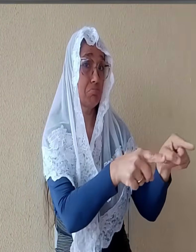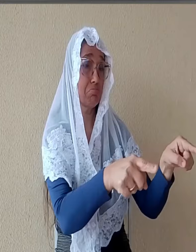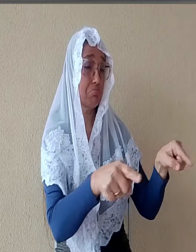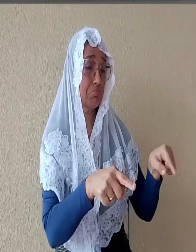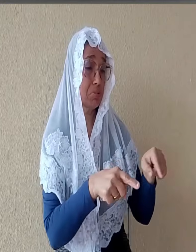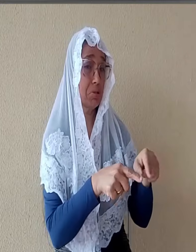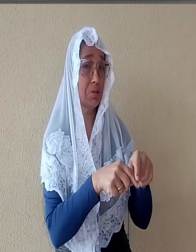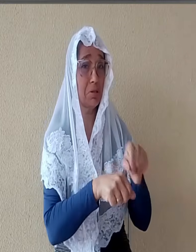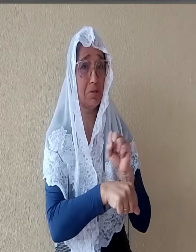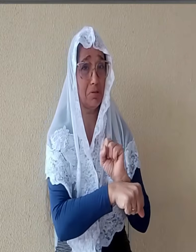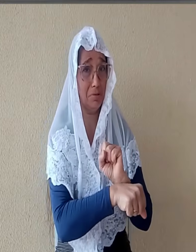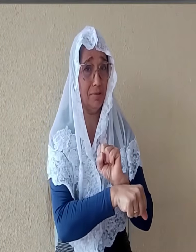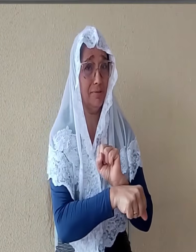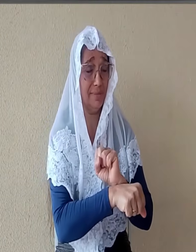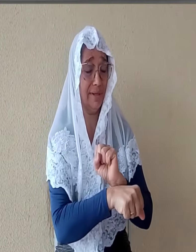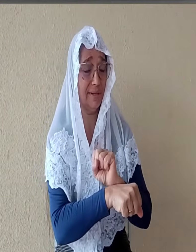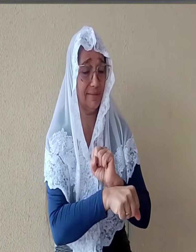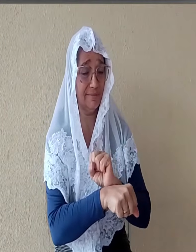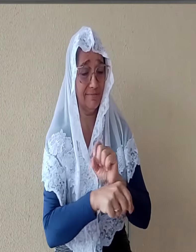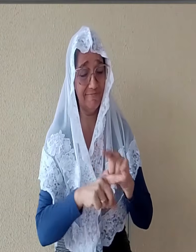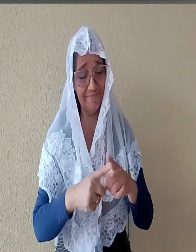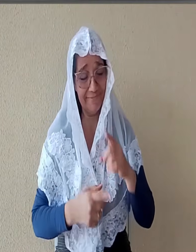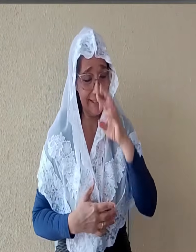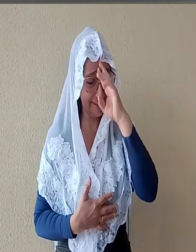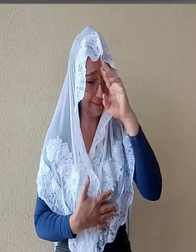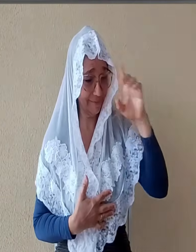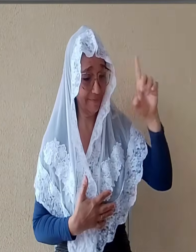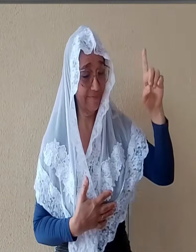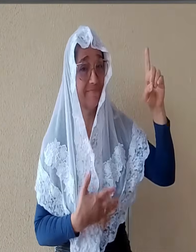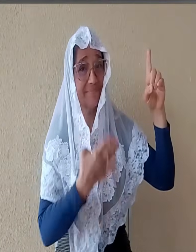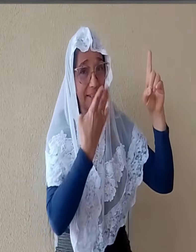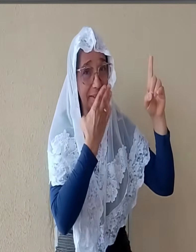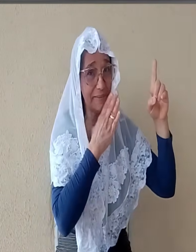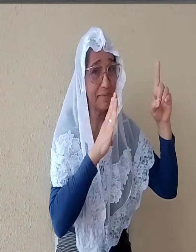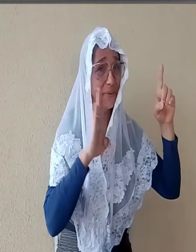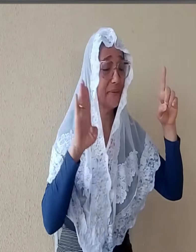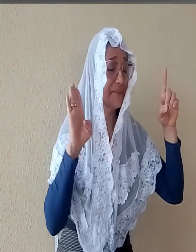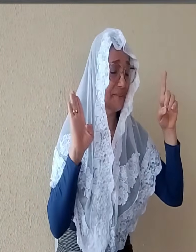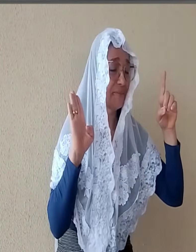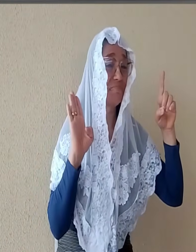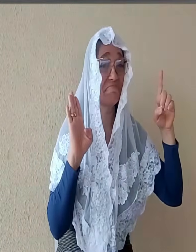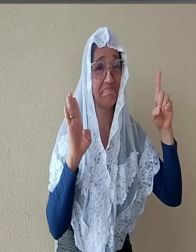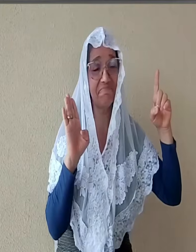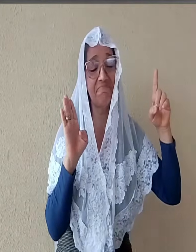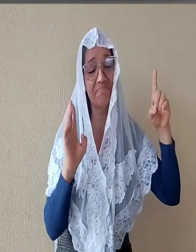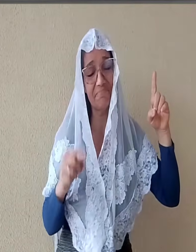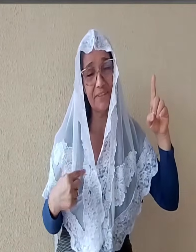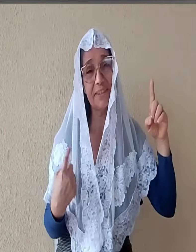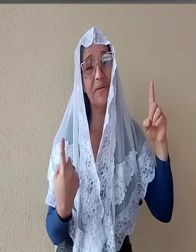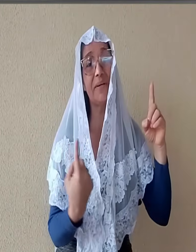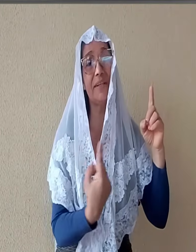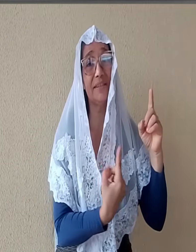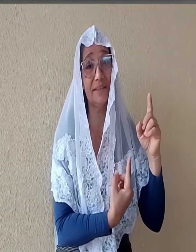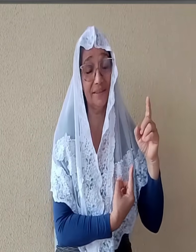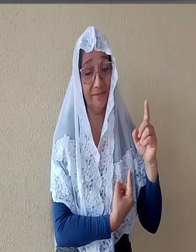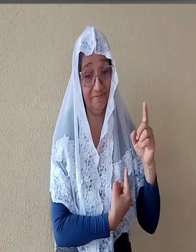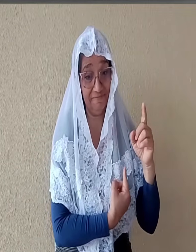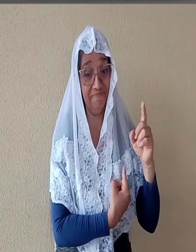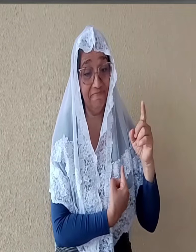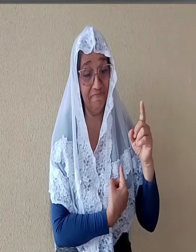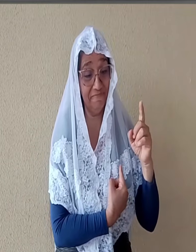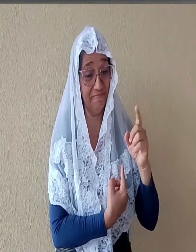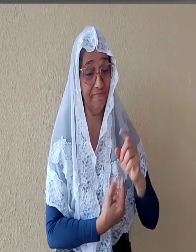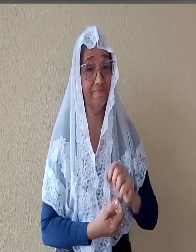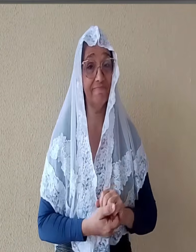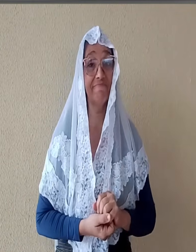de tudo nessa terra, e acima dele, bendito é o nome do Senhor, irmão. De repente ele olhou e falou assim: pode ir, bendito é o nome do Senhor,